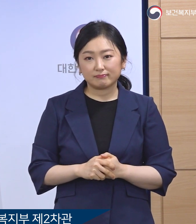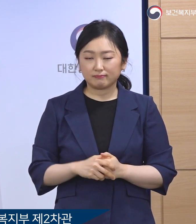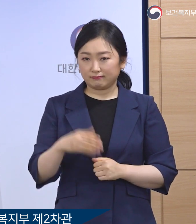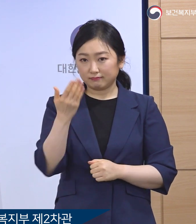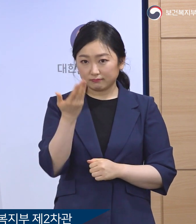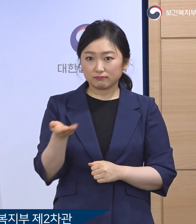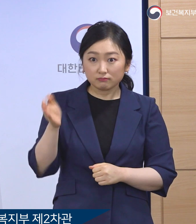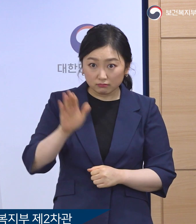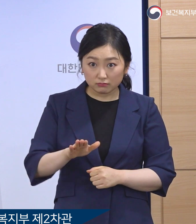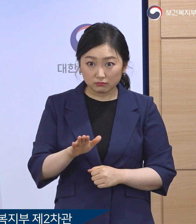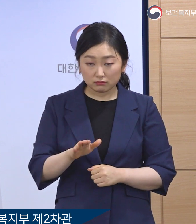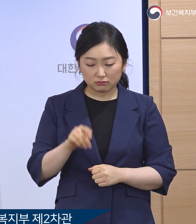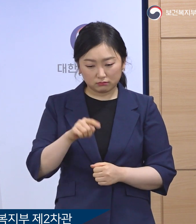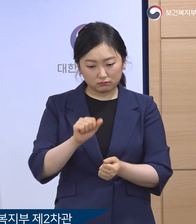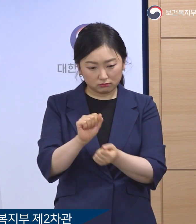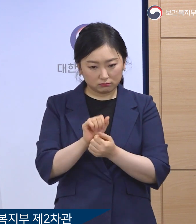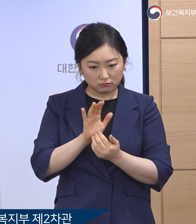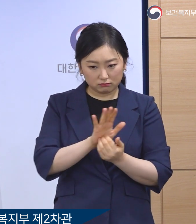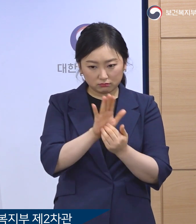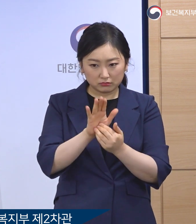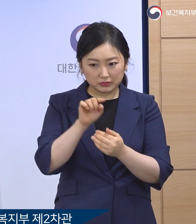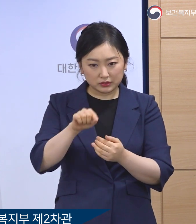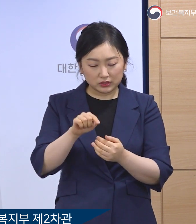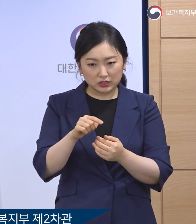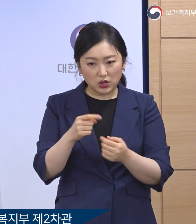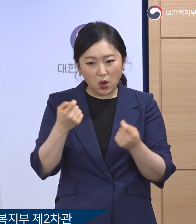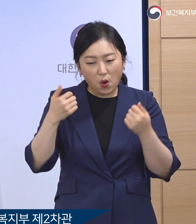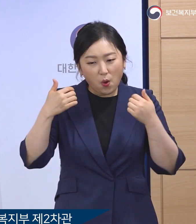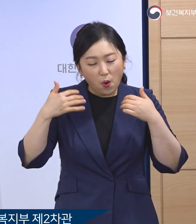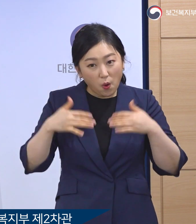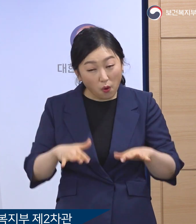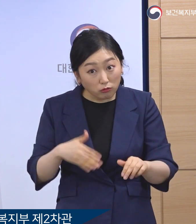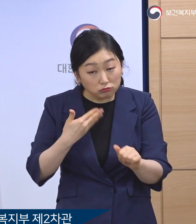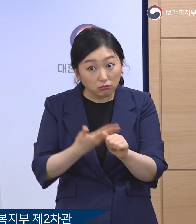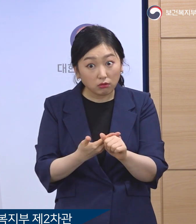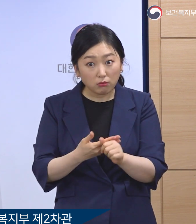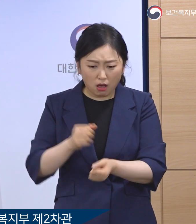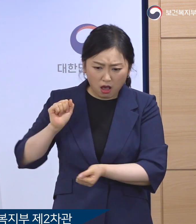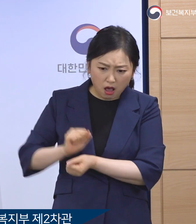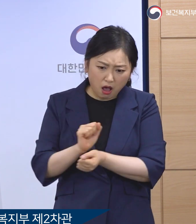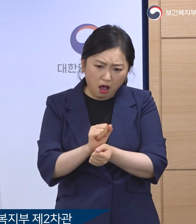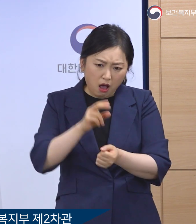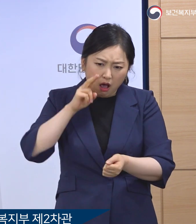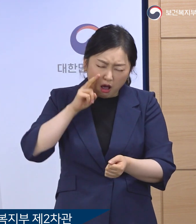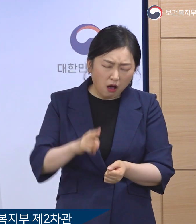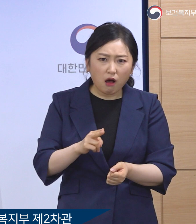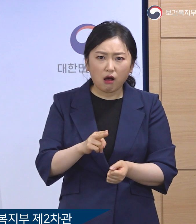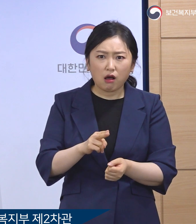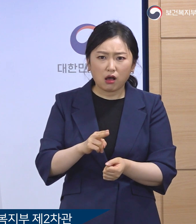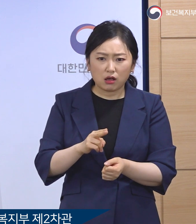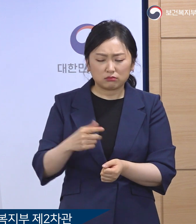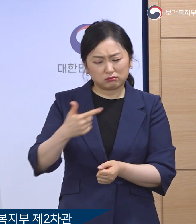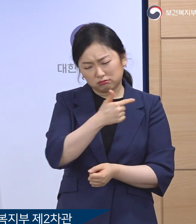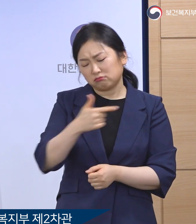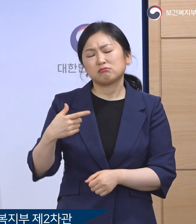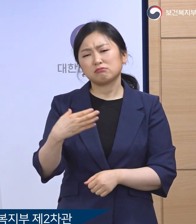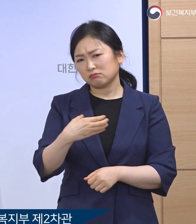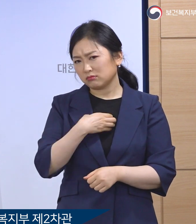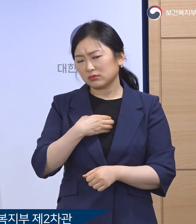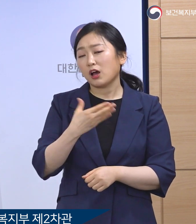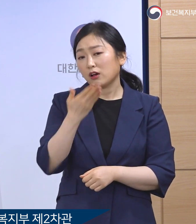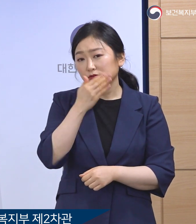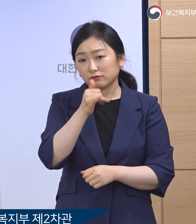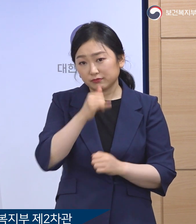그러나 여기서 방역을 이완하면 우리 의료체계가 감당하기 어려운 유행 급증이 나타날 수 있습니다.